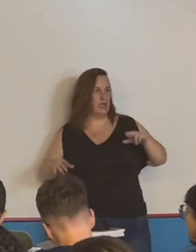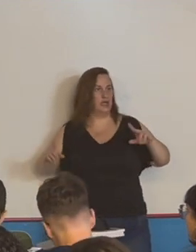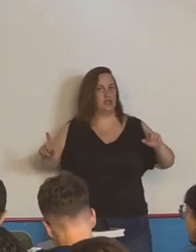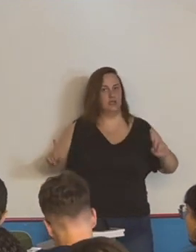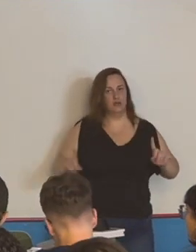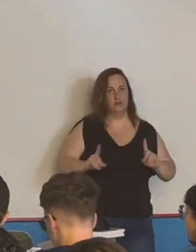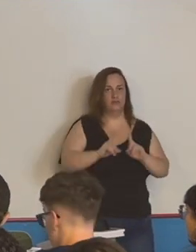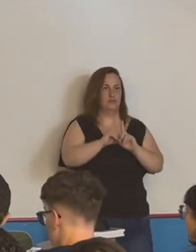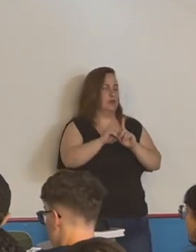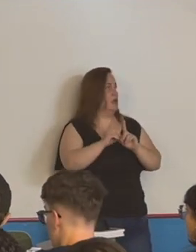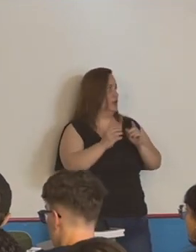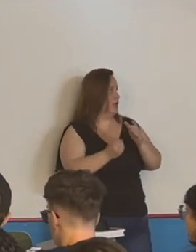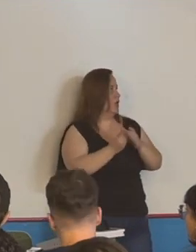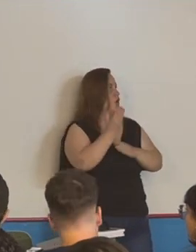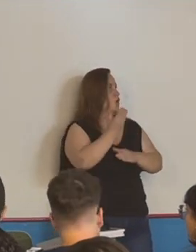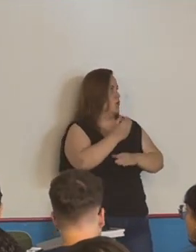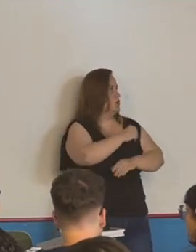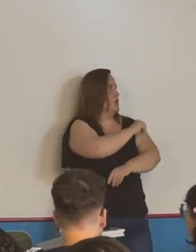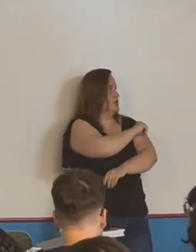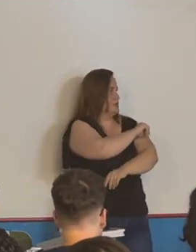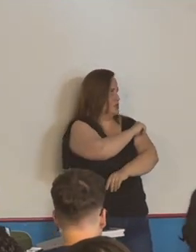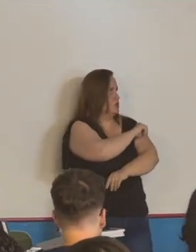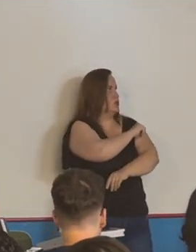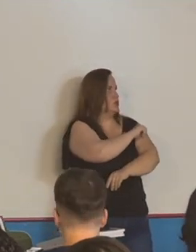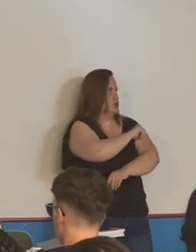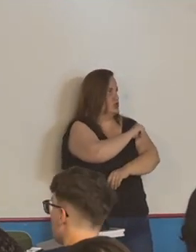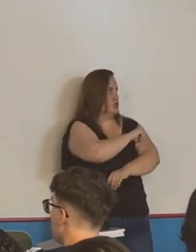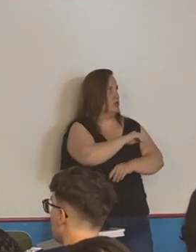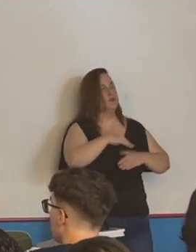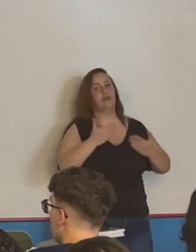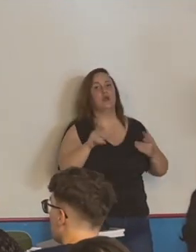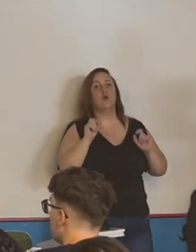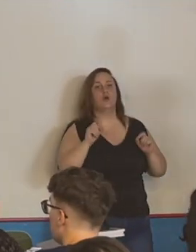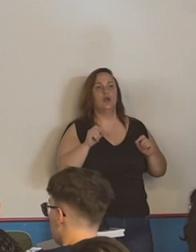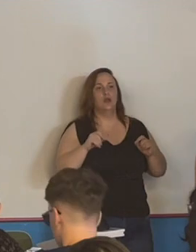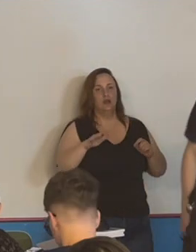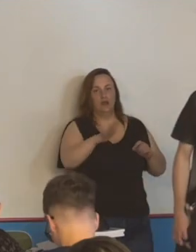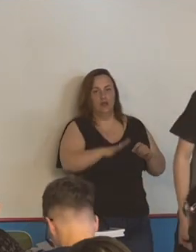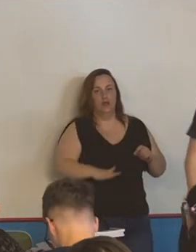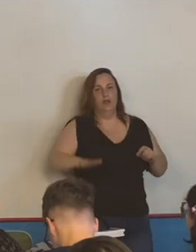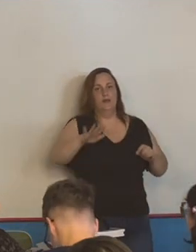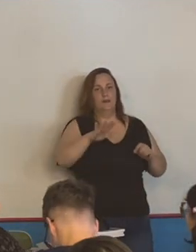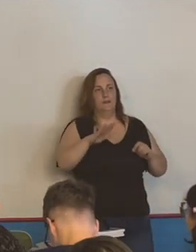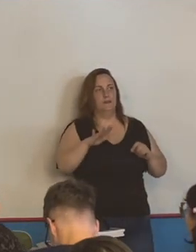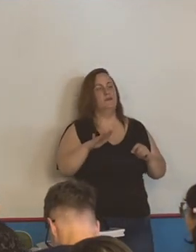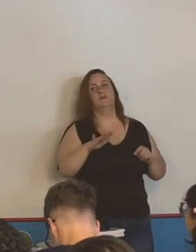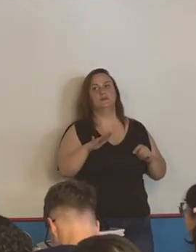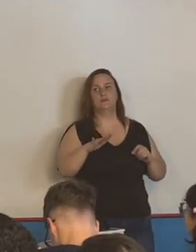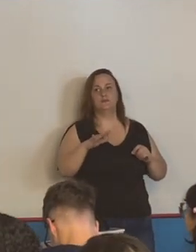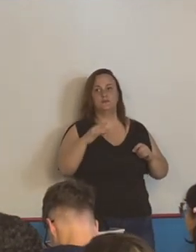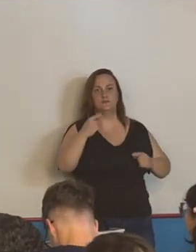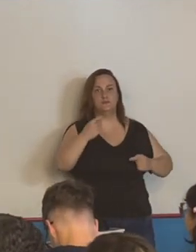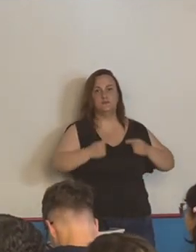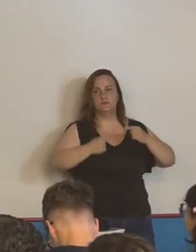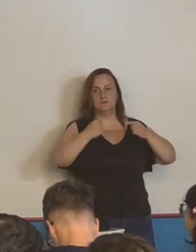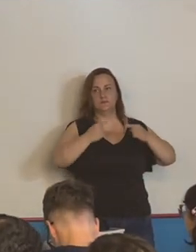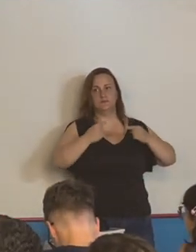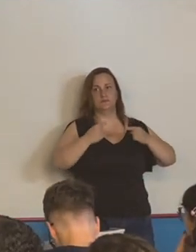Então, os políticos, uma cena, né, dessas, das igrejas.